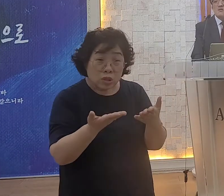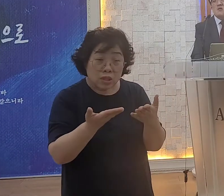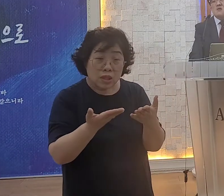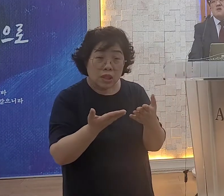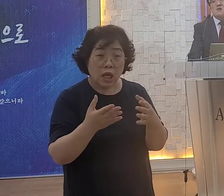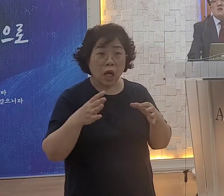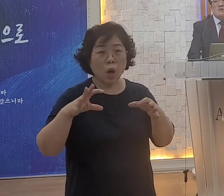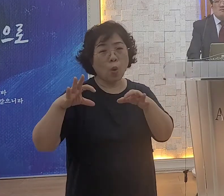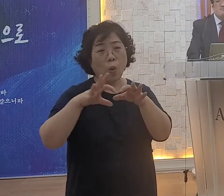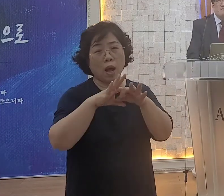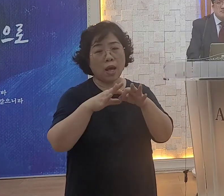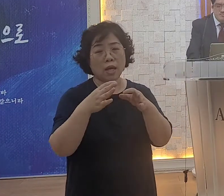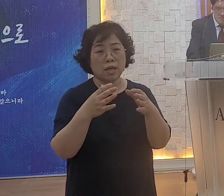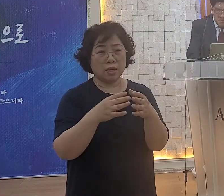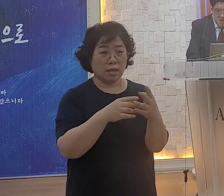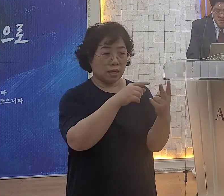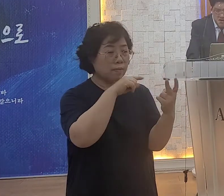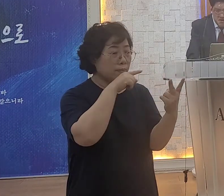관계 이게